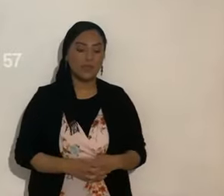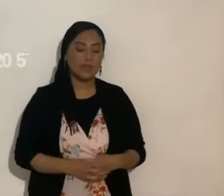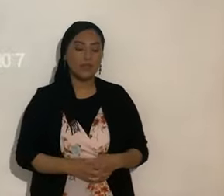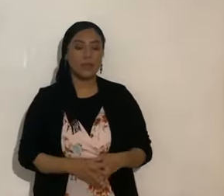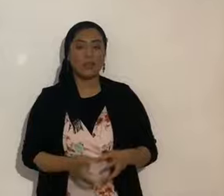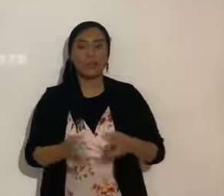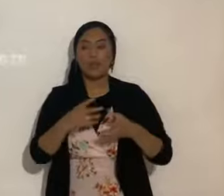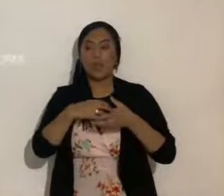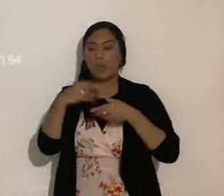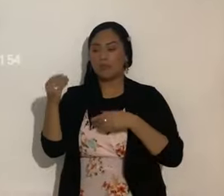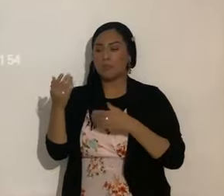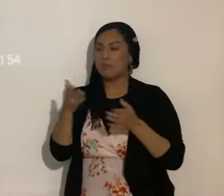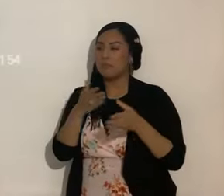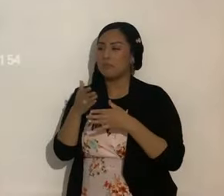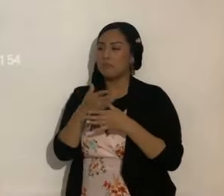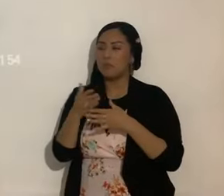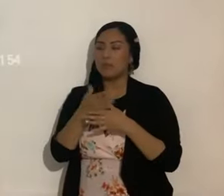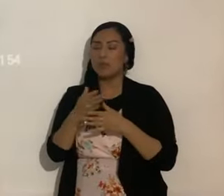Y saliendo cerca de